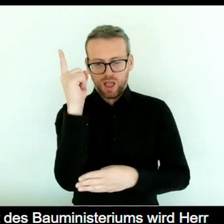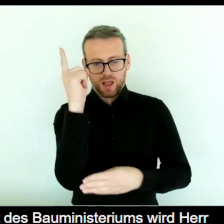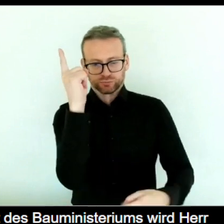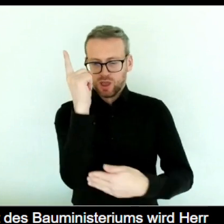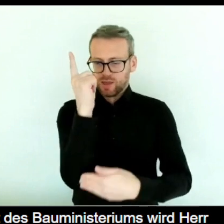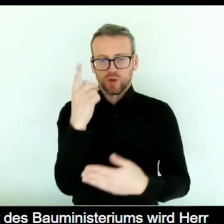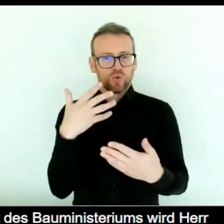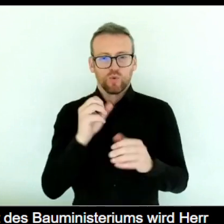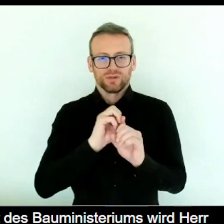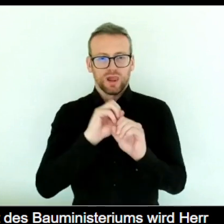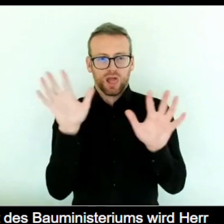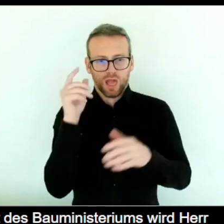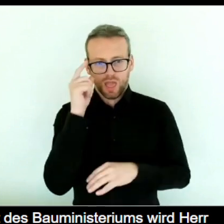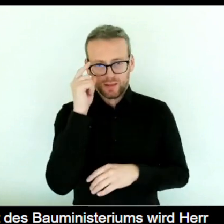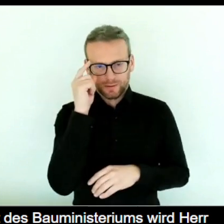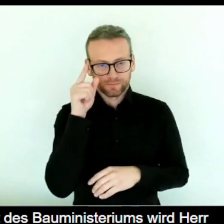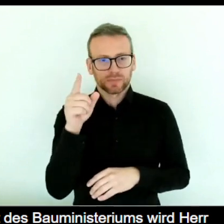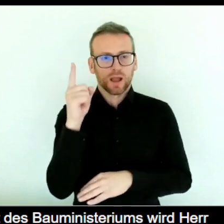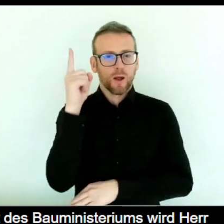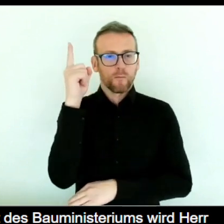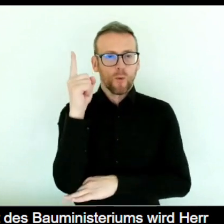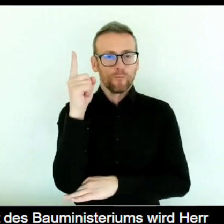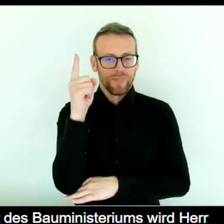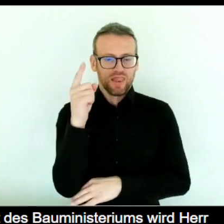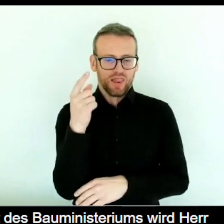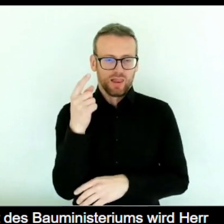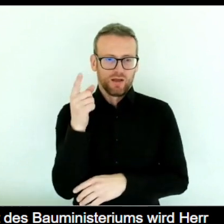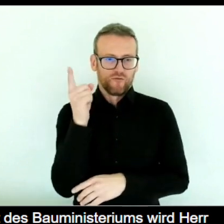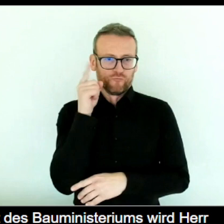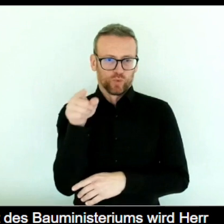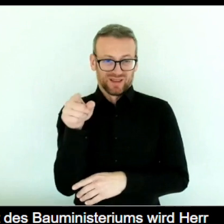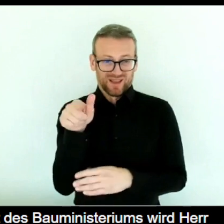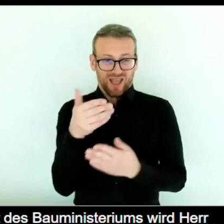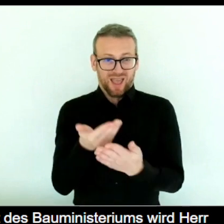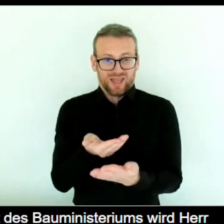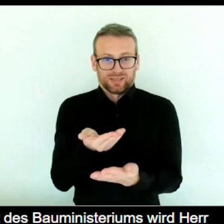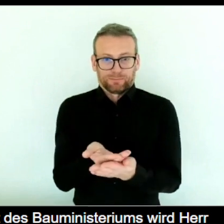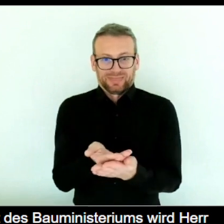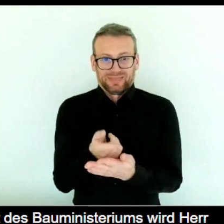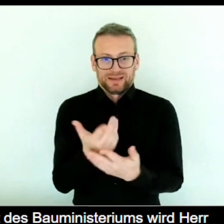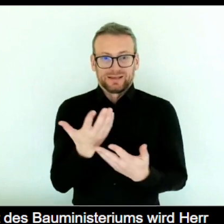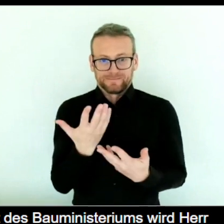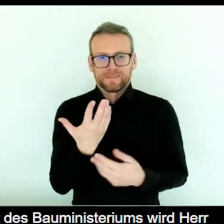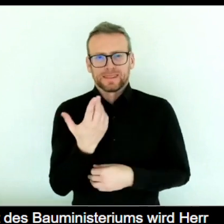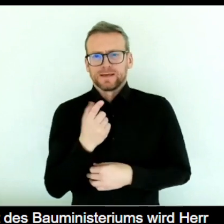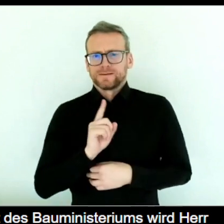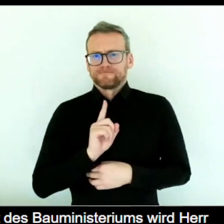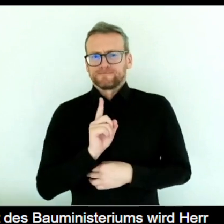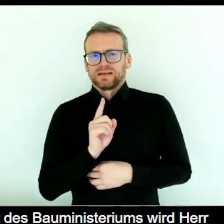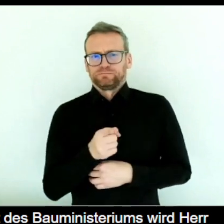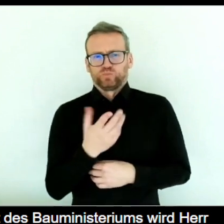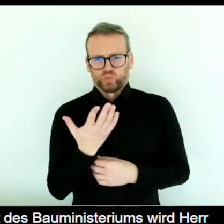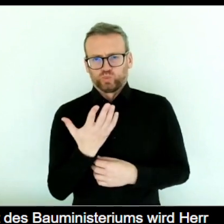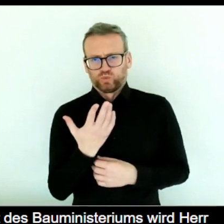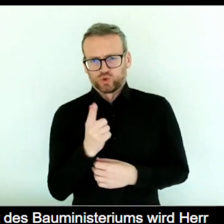Mobilfunkanbietern Arm in Arm hinzustellen und zu sagen, alles in Butter in Bayern. Und gleichzeitig höre ich eben von den